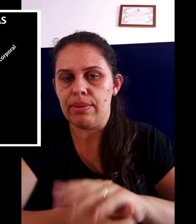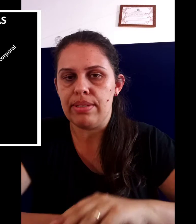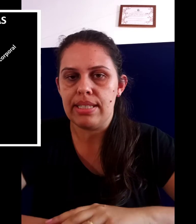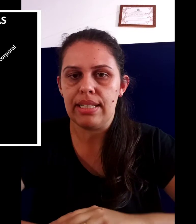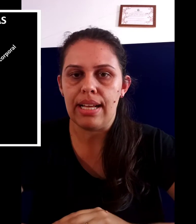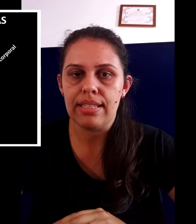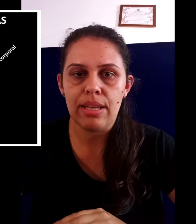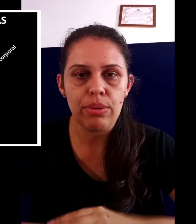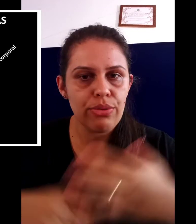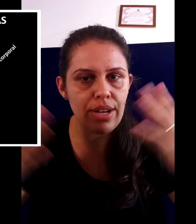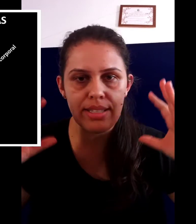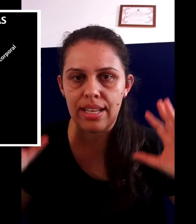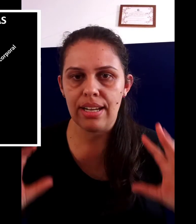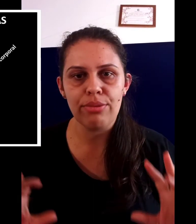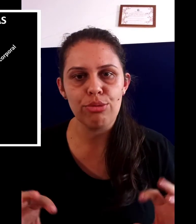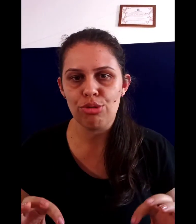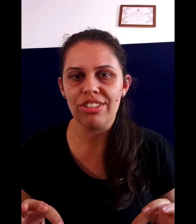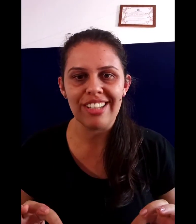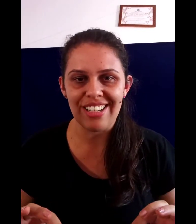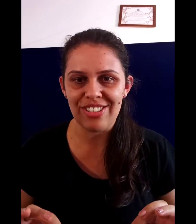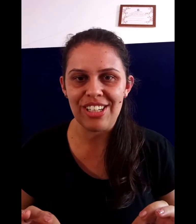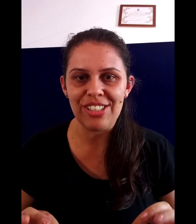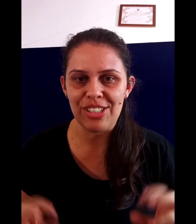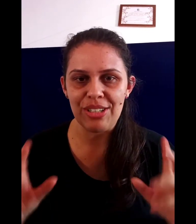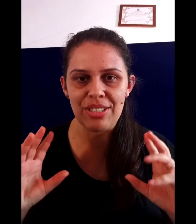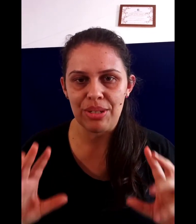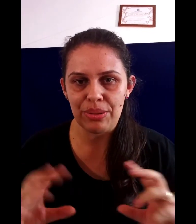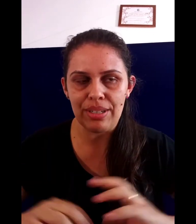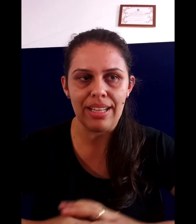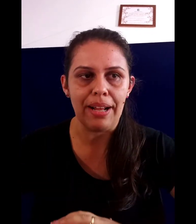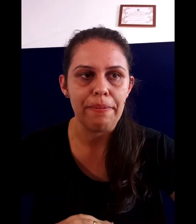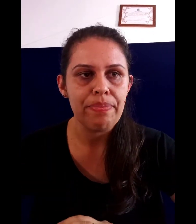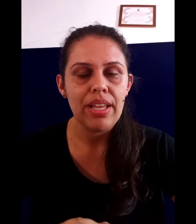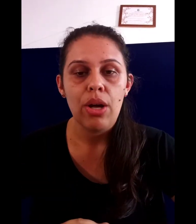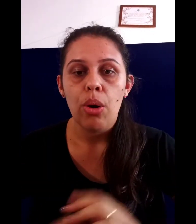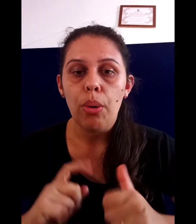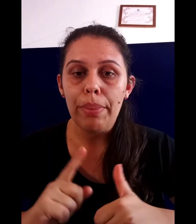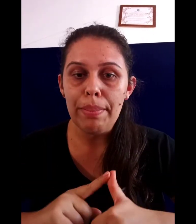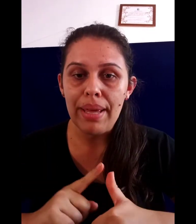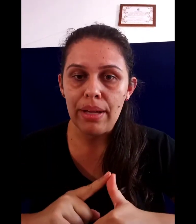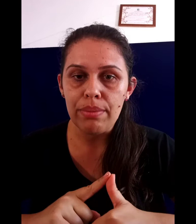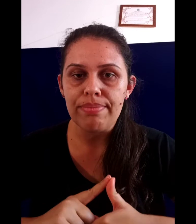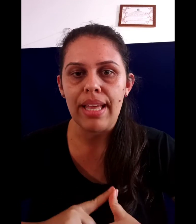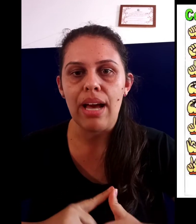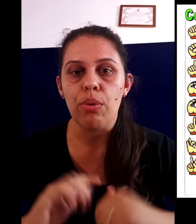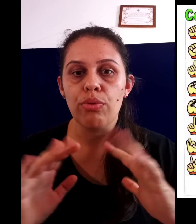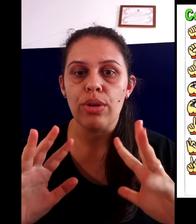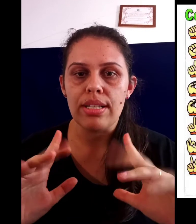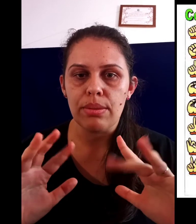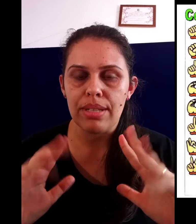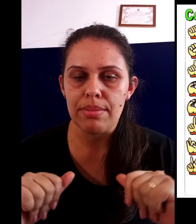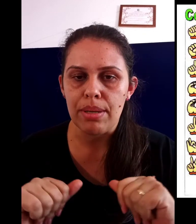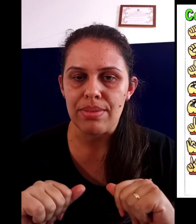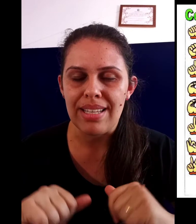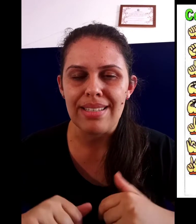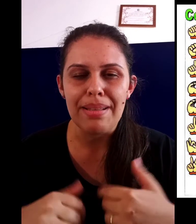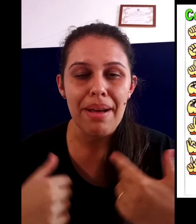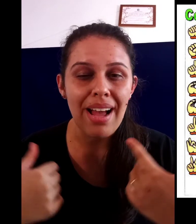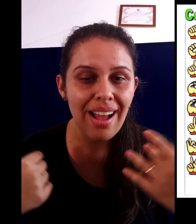língua de sinais, que é o que faz ela funcionar direitinho a estrutura dela. O primeiro, né, é a configuração das mãos. Existem